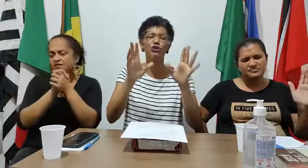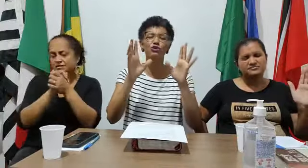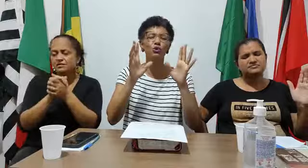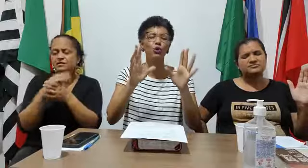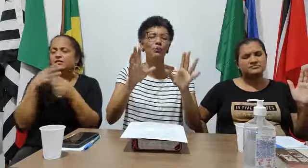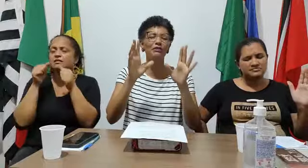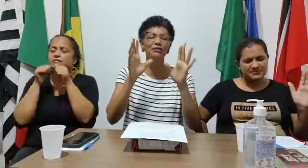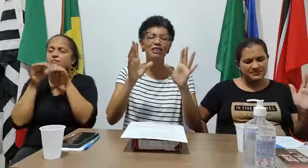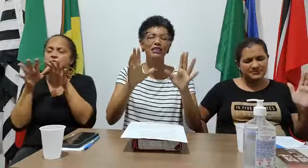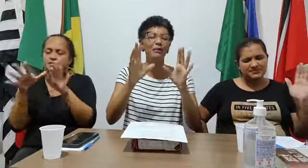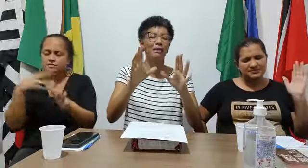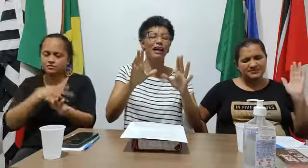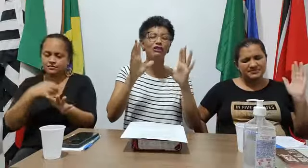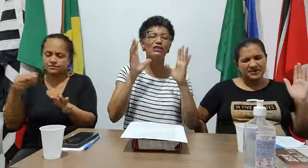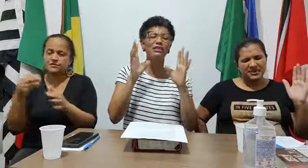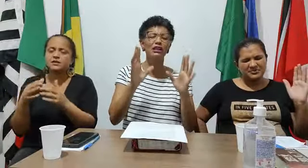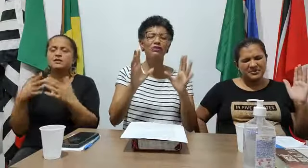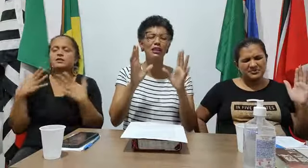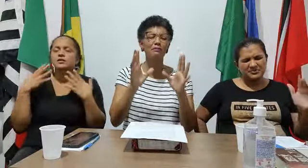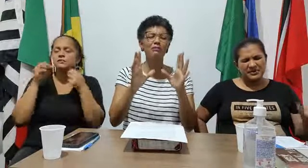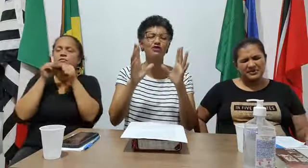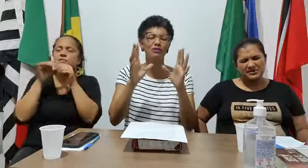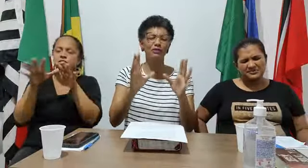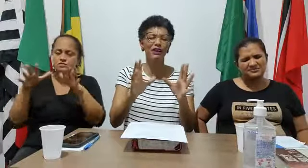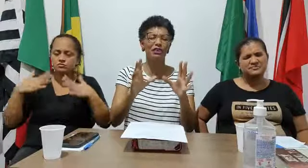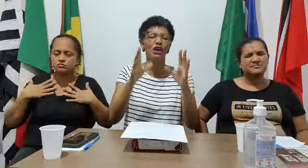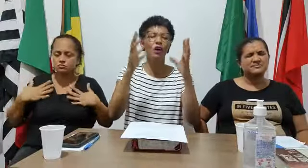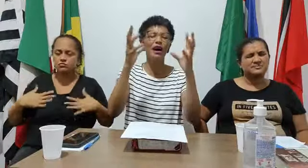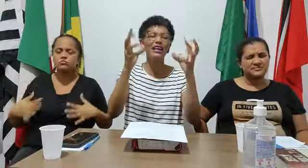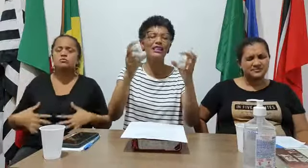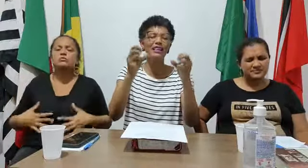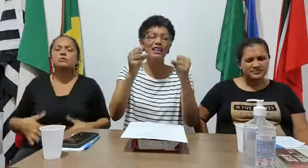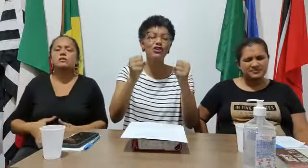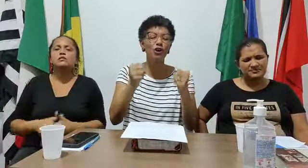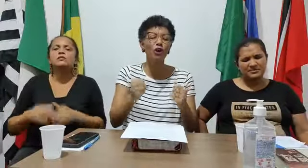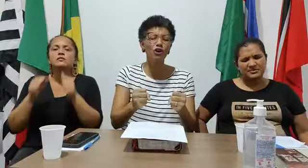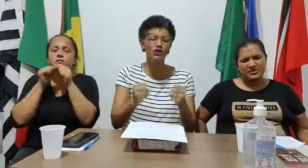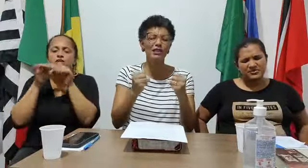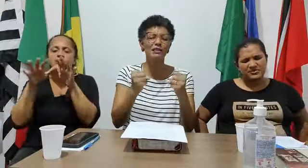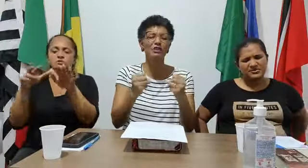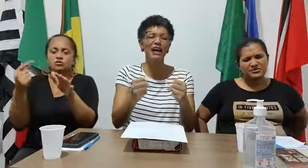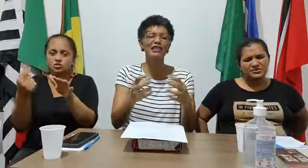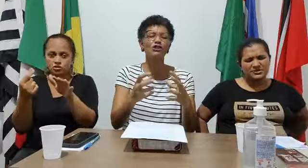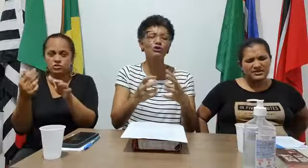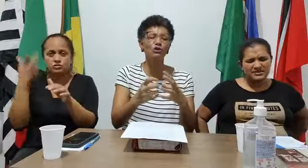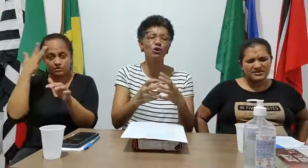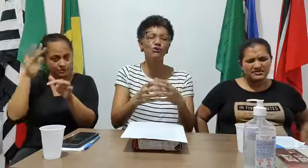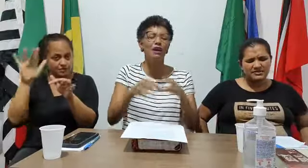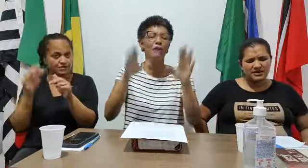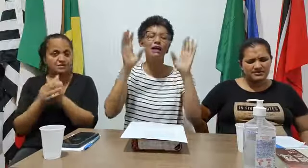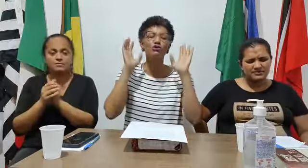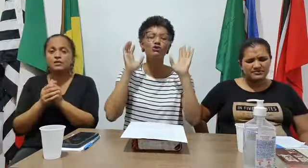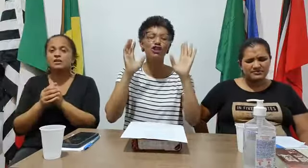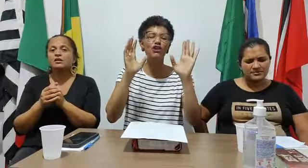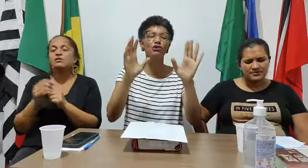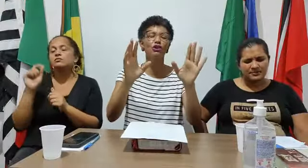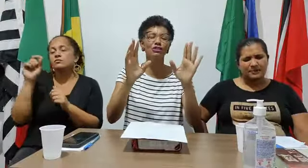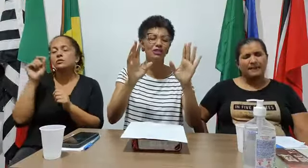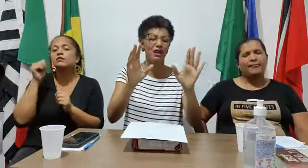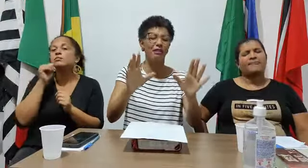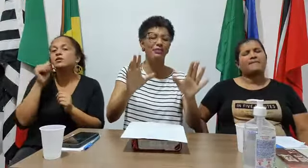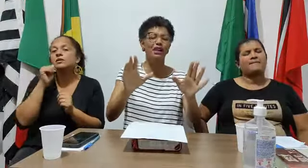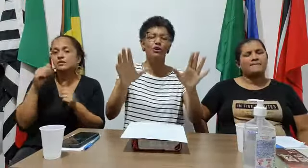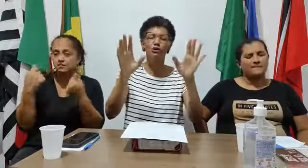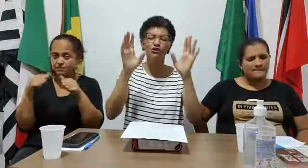nos filhos, no corpo, na vida financeira. Pai, nós não sabemos de fato qual é a necessidade hoje dessas mulheres que nos ouvem, mas o